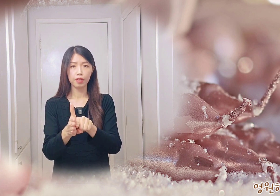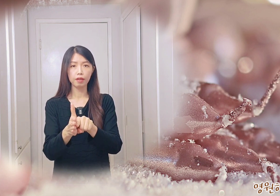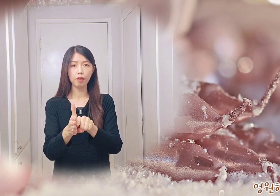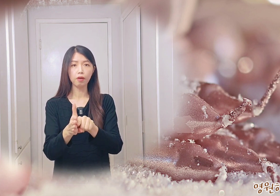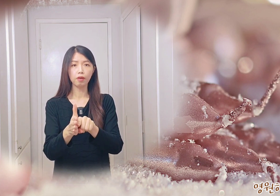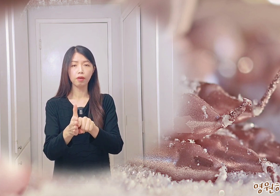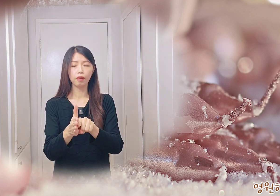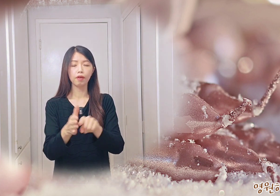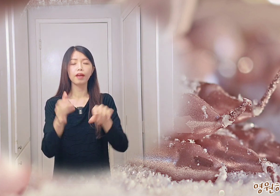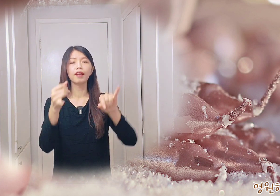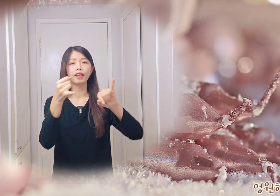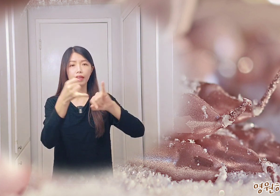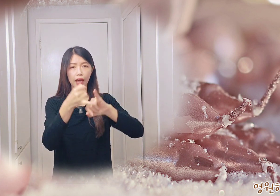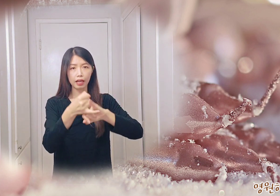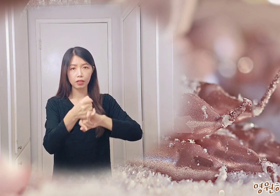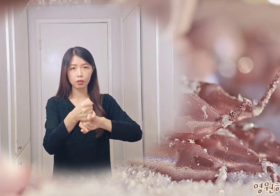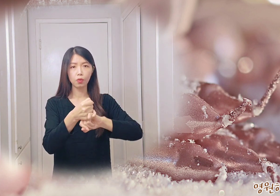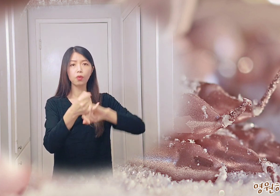하시기 위해서